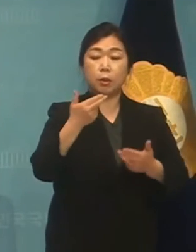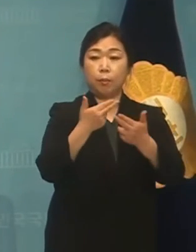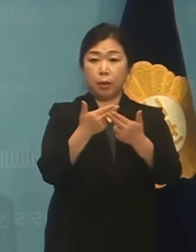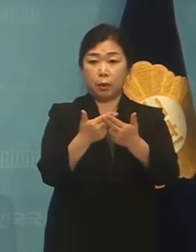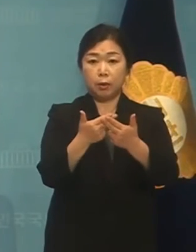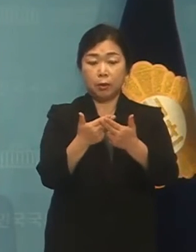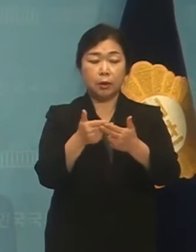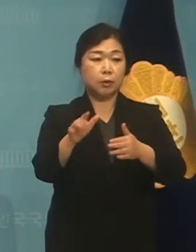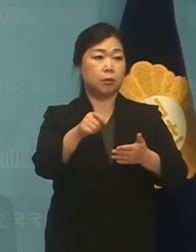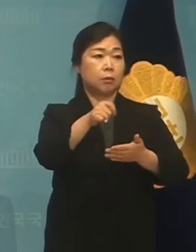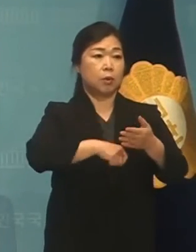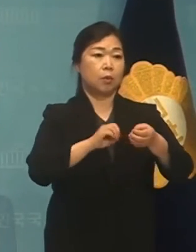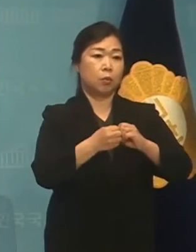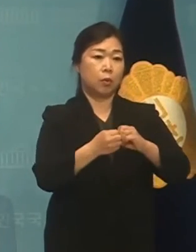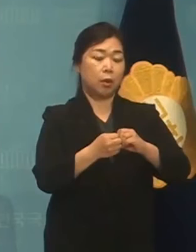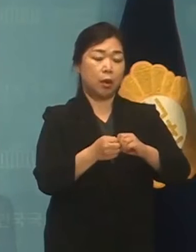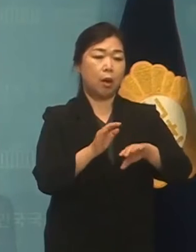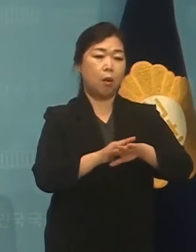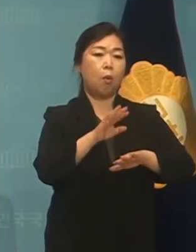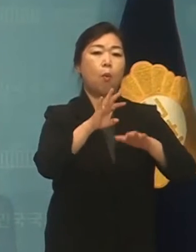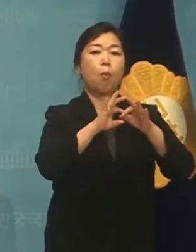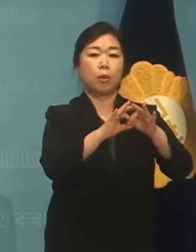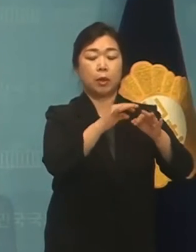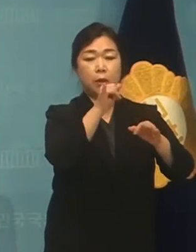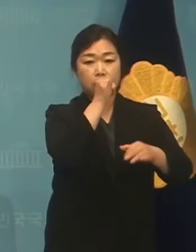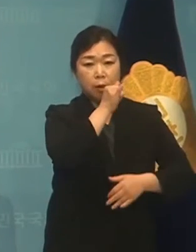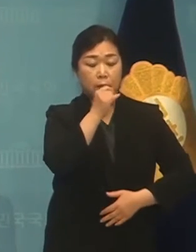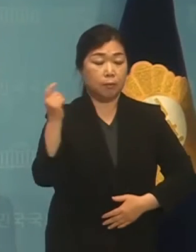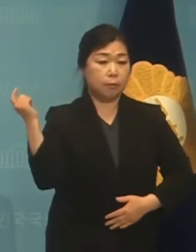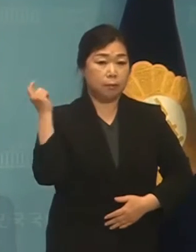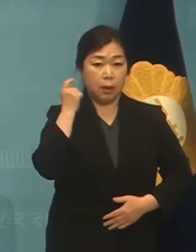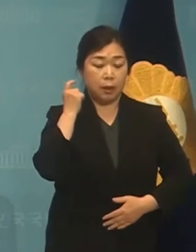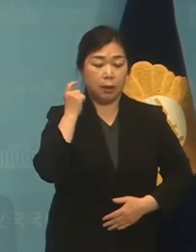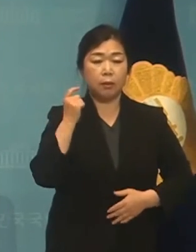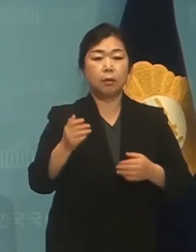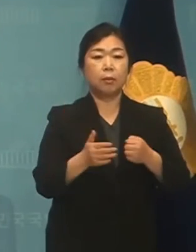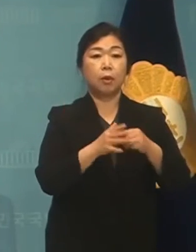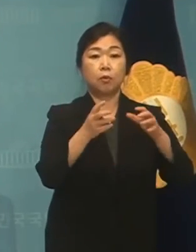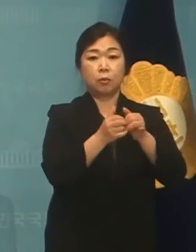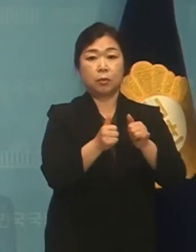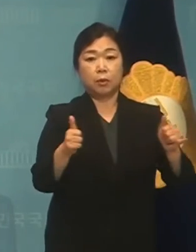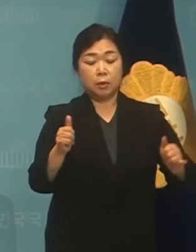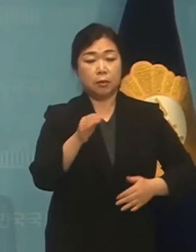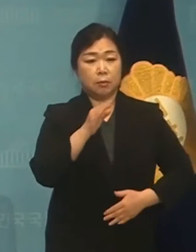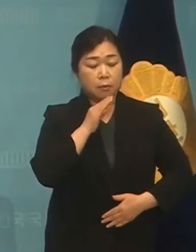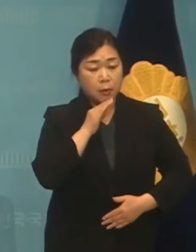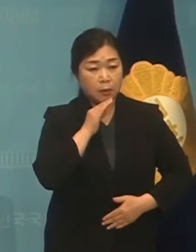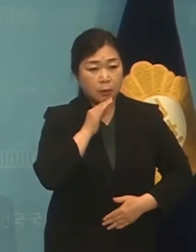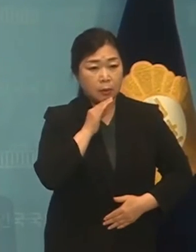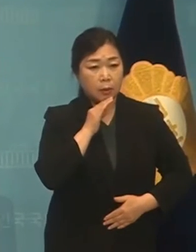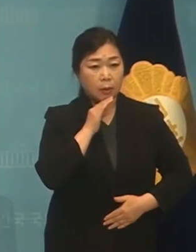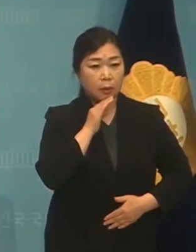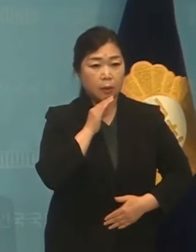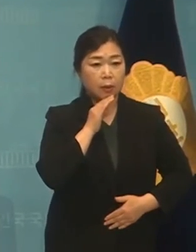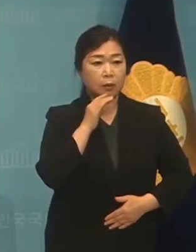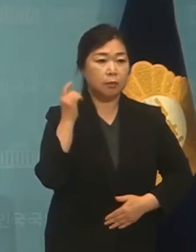협회가 이 조작에 관여했다는 소식은 우리 국민들을 아연 실색해 하고